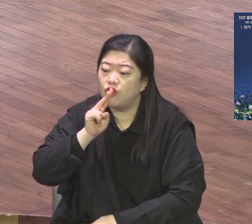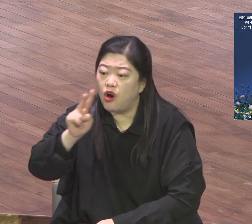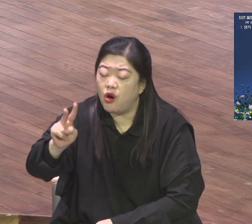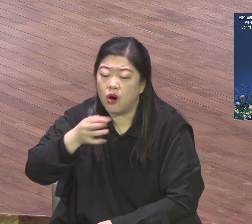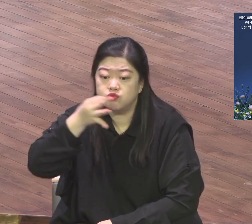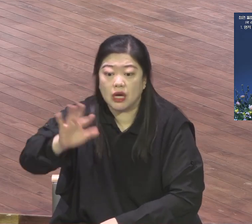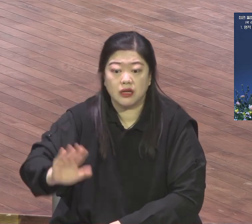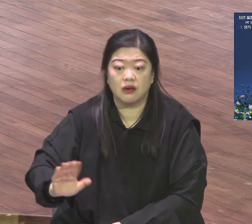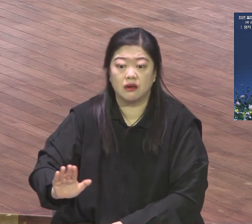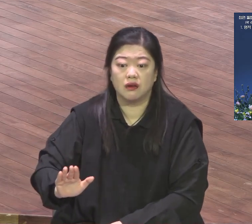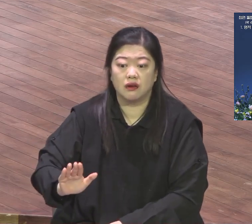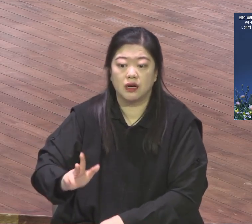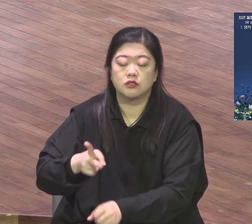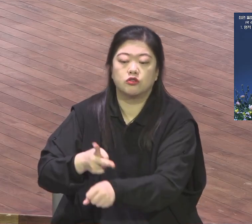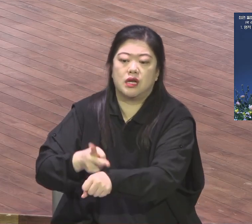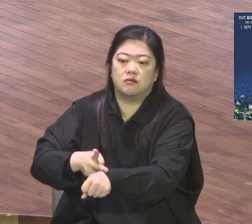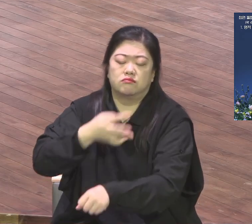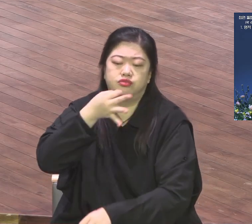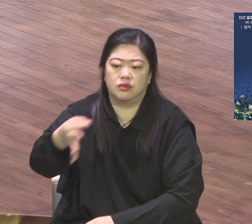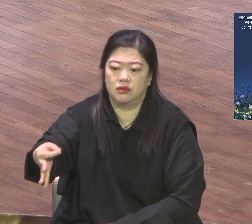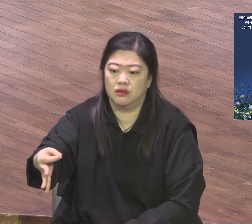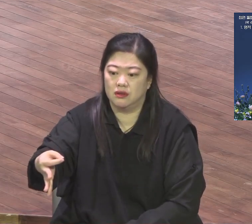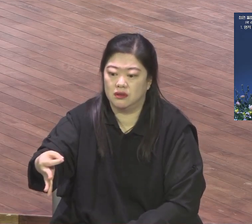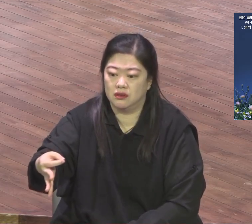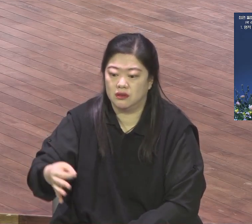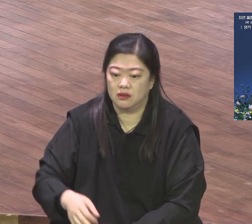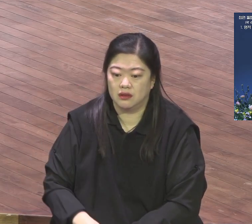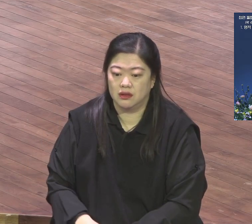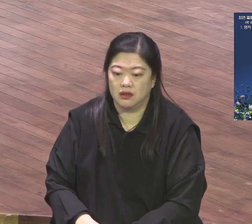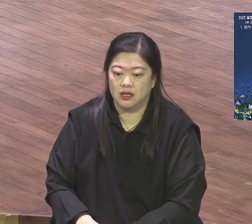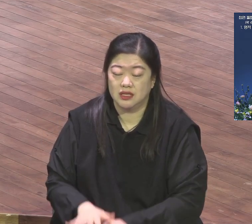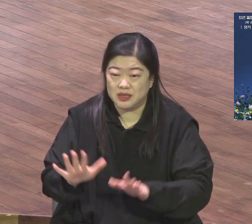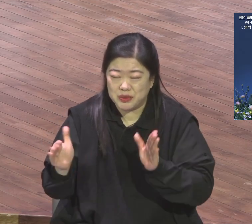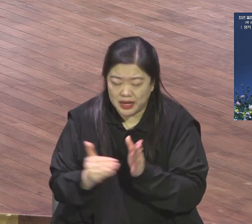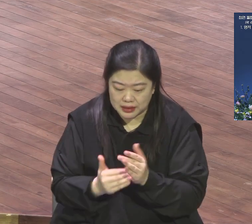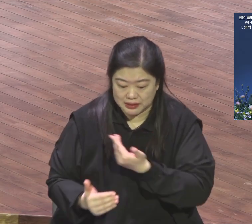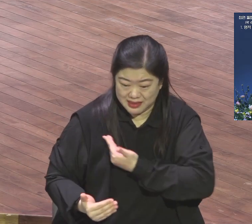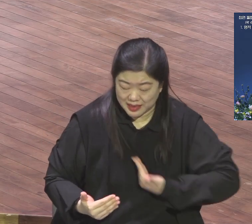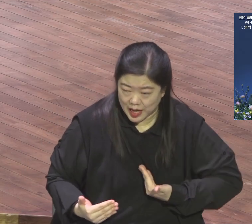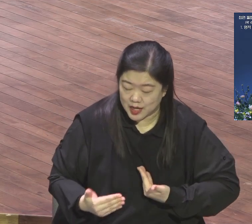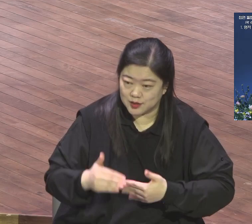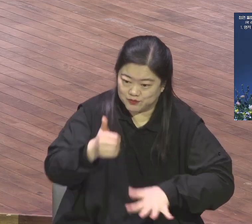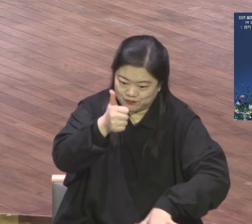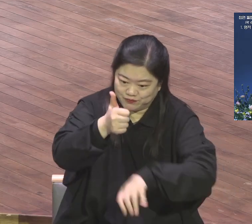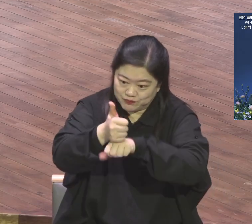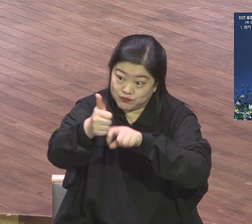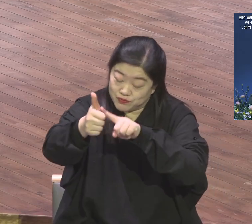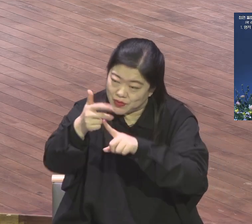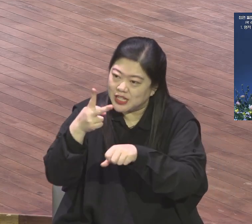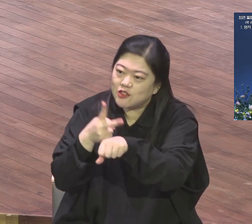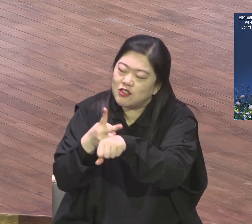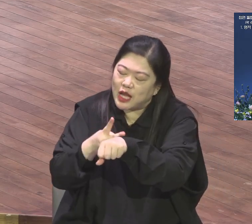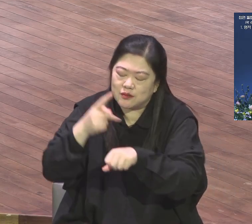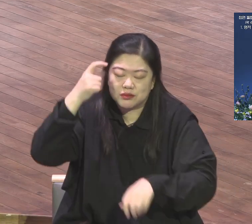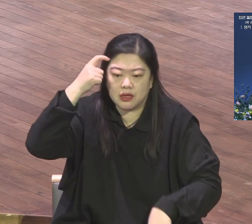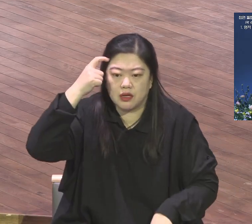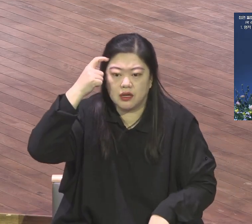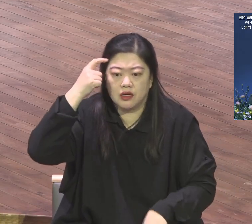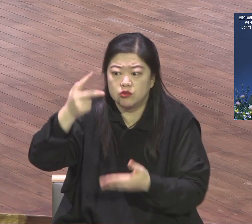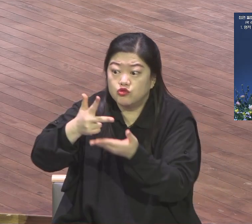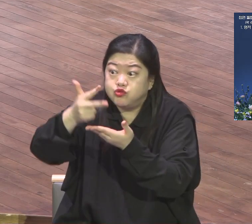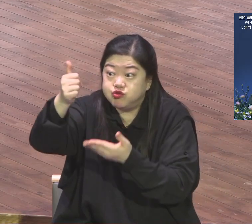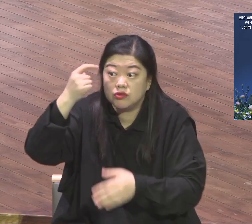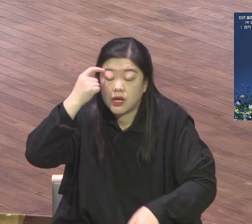그런 훌륭한 선생님으로 그렇게 인식하고 있는 거예요, 지금. 특별히 지금 죽게 되었는데